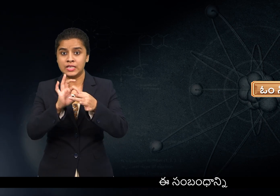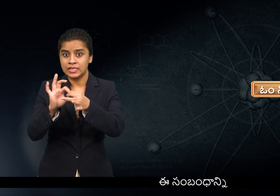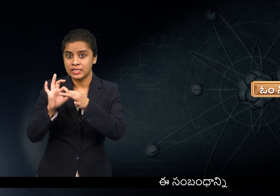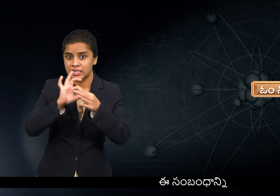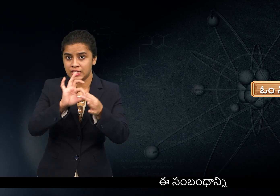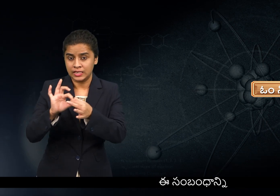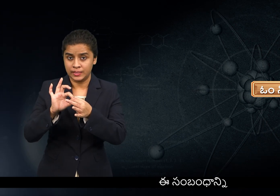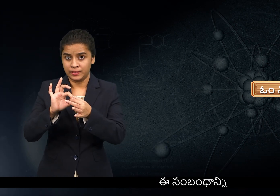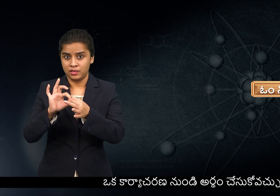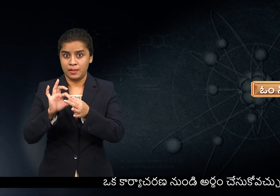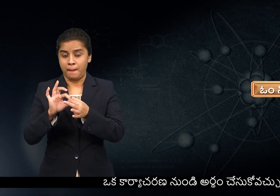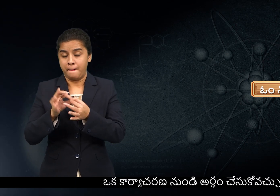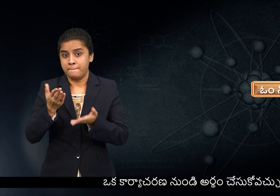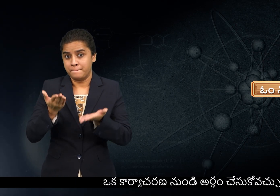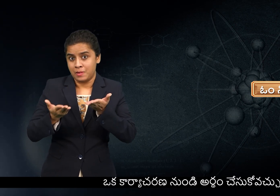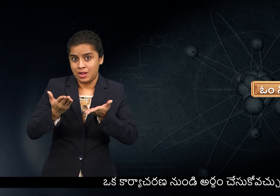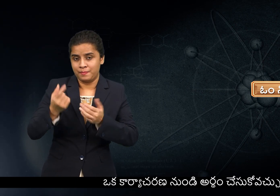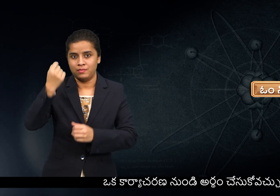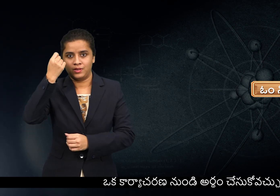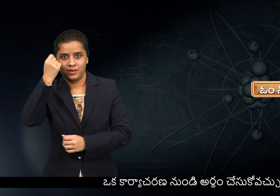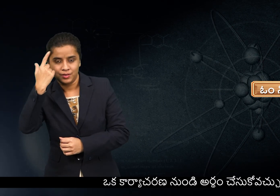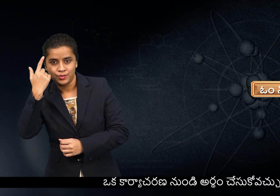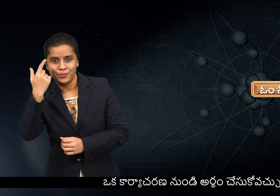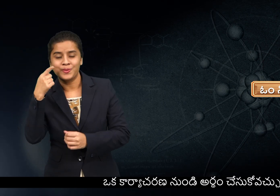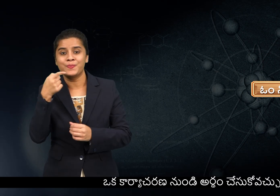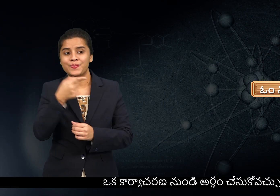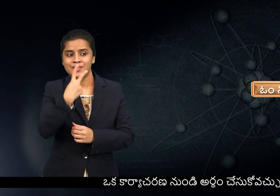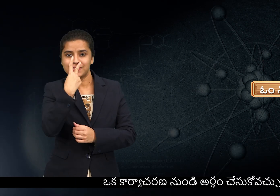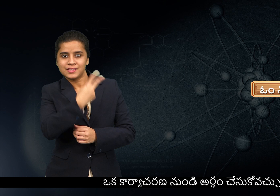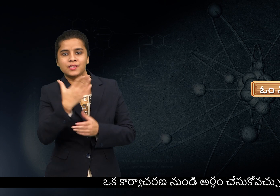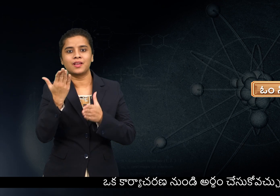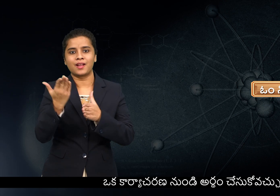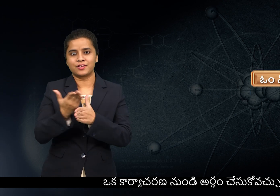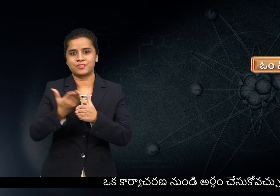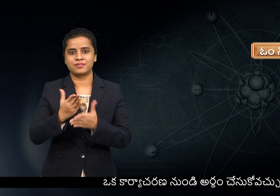ఈ సంబంధాన్ని ఒక కార్యాచరణ నుండి అర్థం చేసుకోవచ్చు.